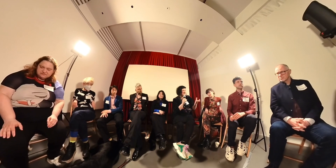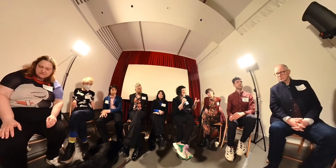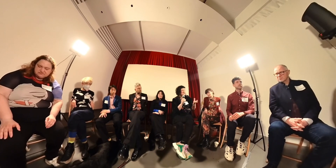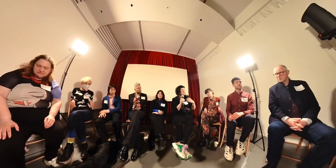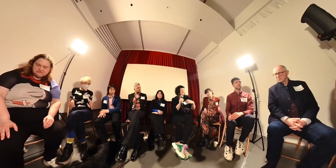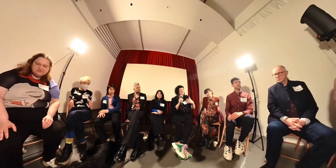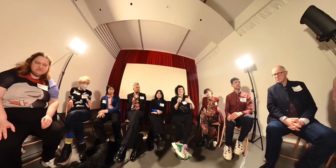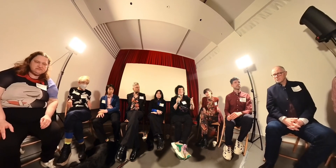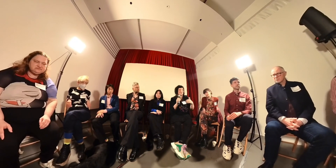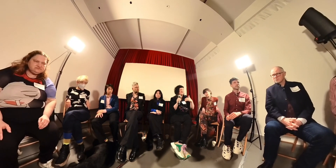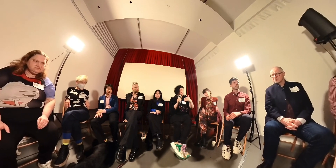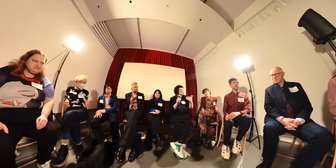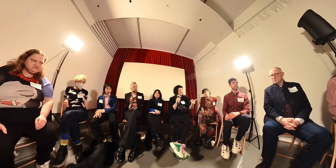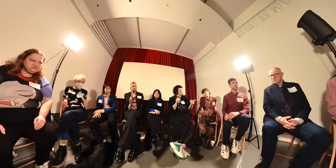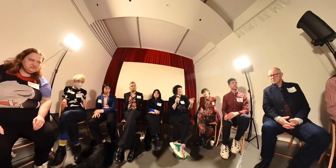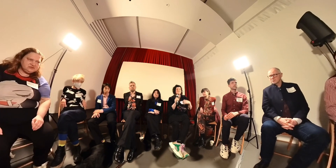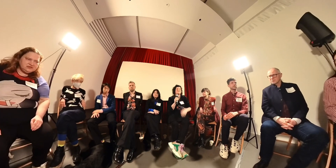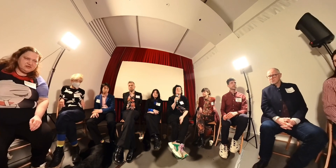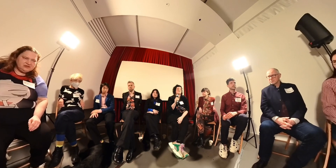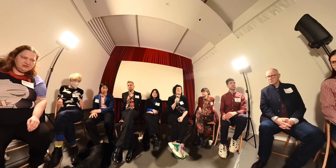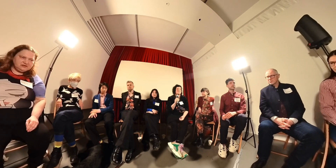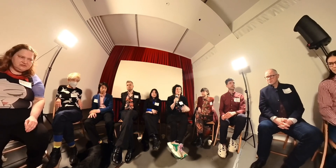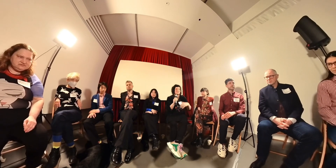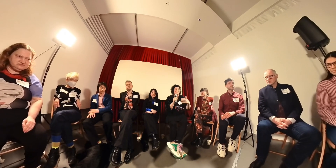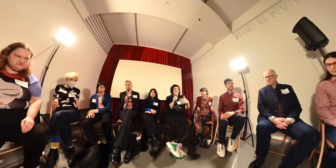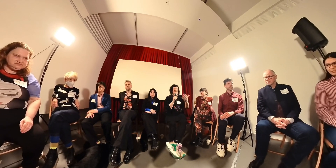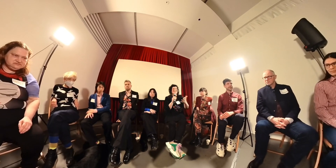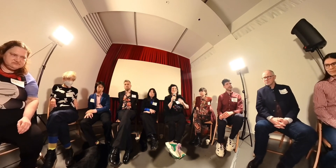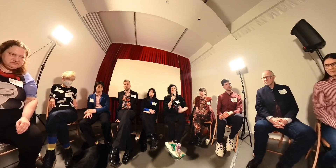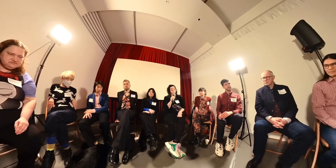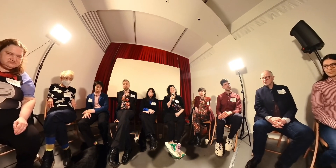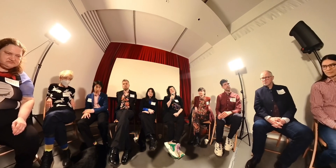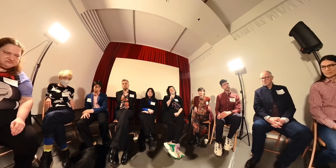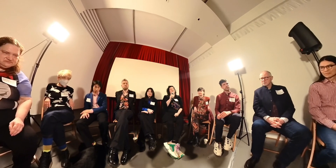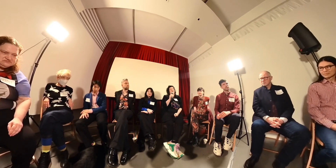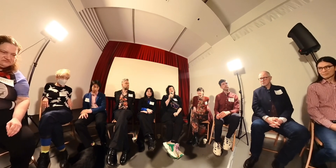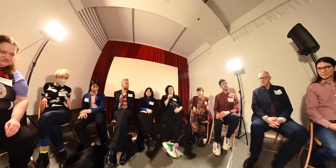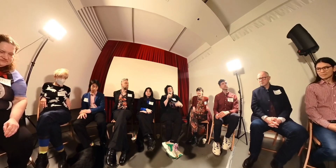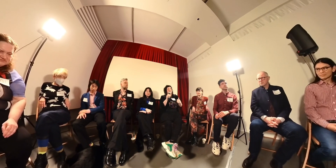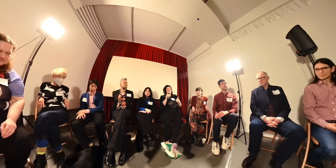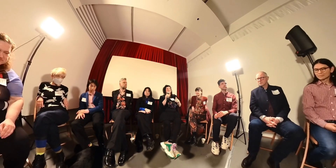teraz liberálnější, naštěstí chápeme, že to je velmi důležité, že vlastně minority mají rozprávat sami za sebe a tak dále.